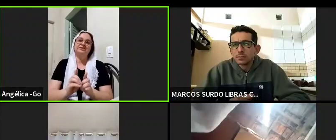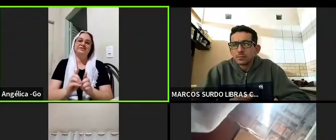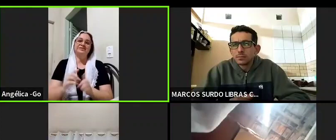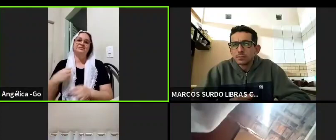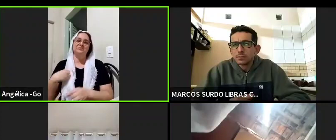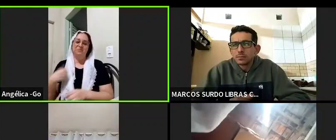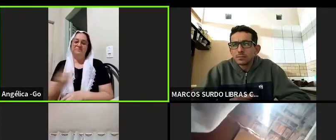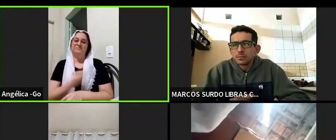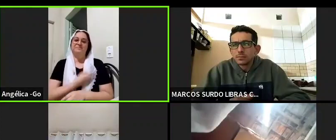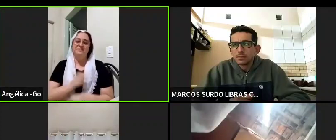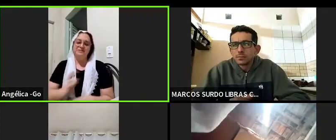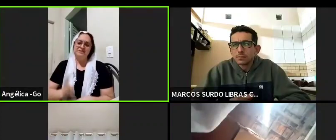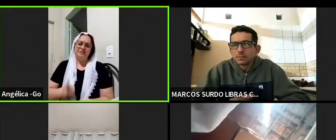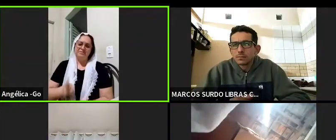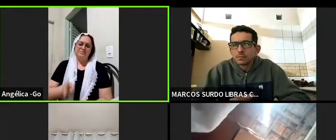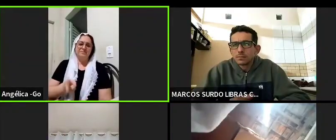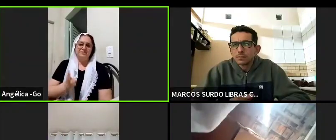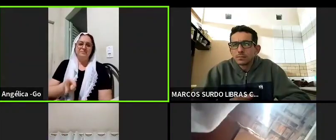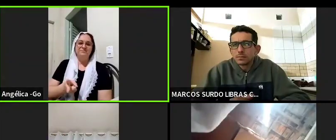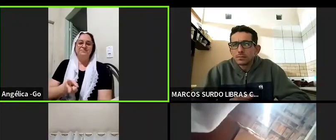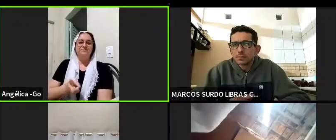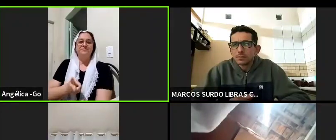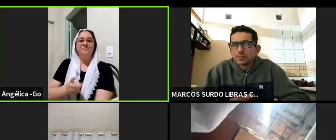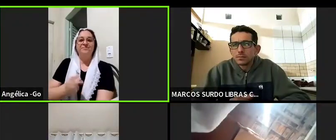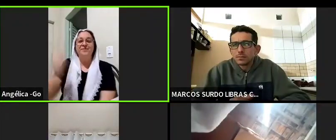luz que possa mostrá-la.